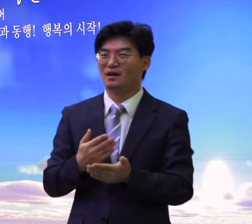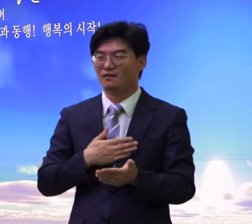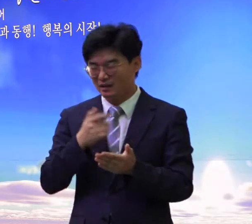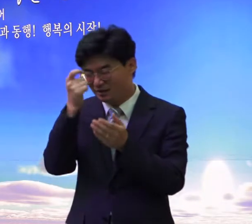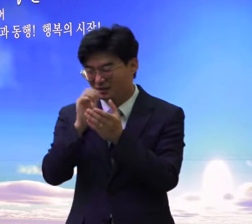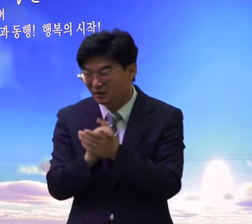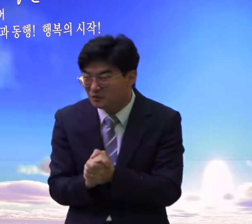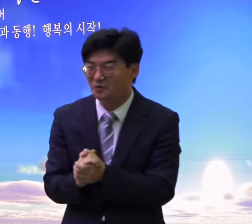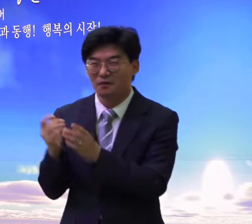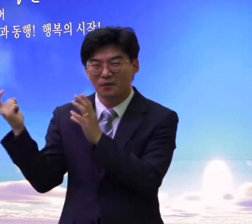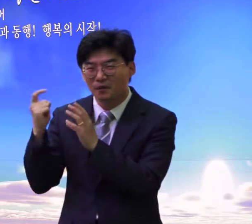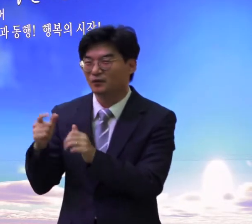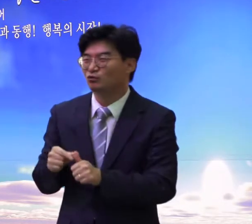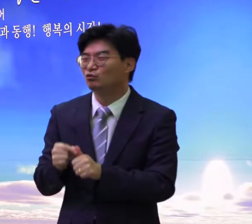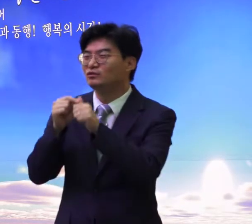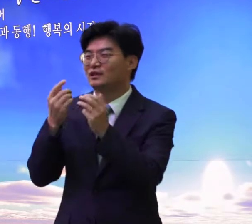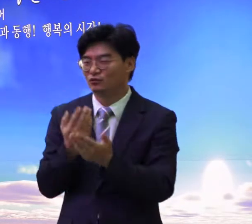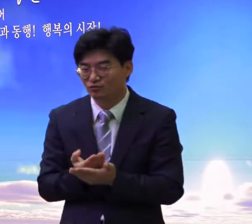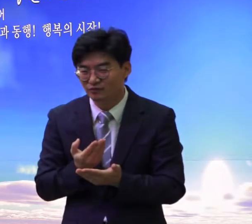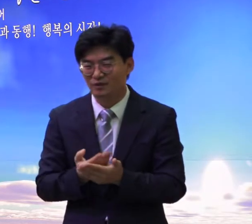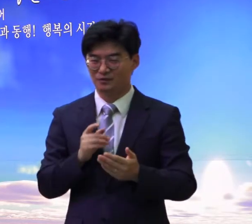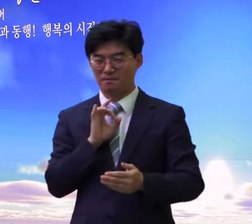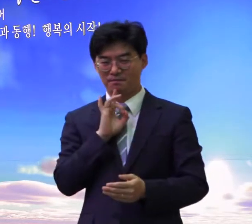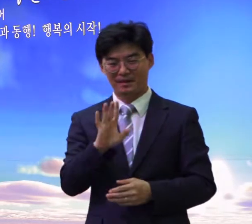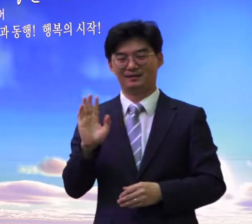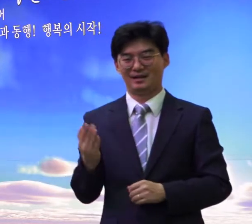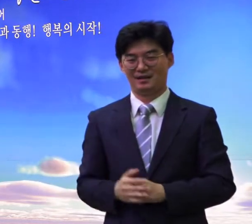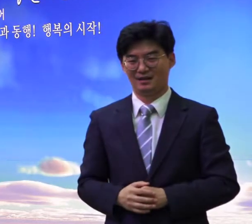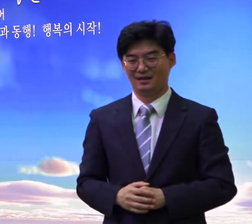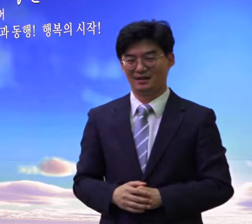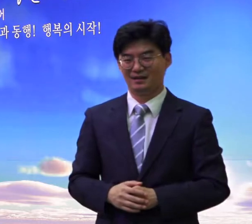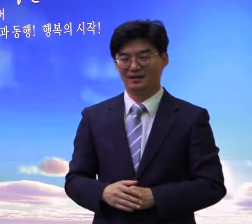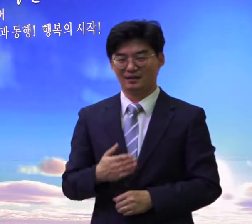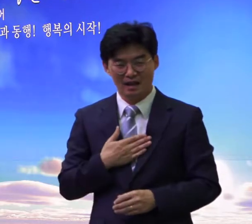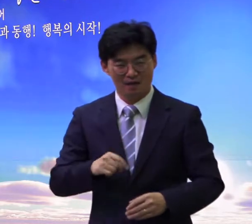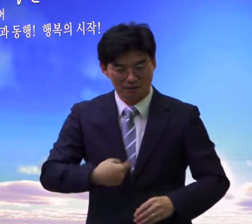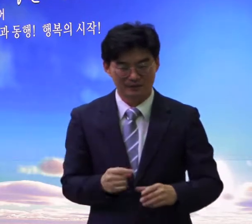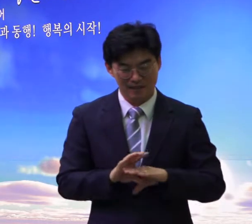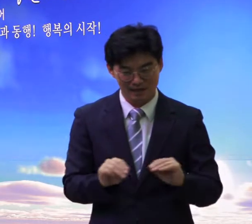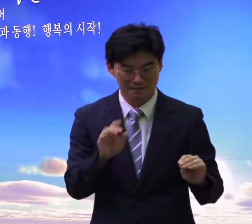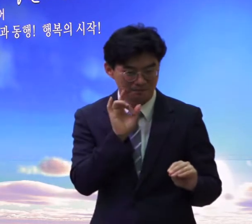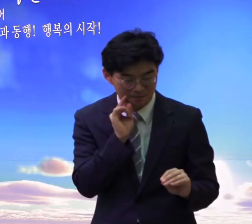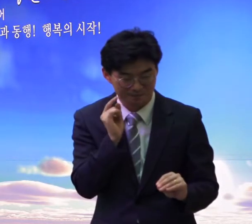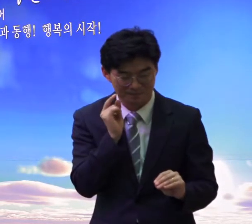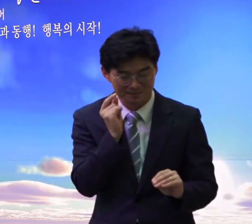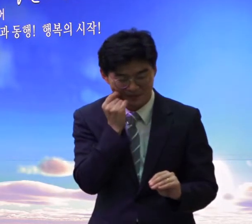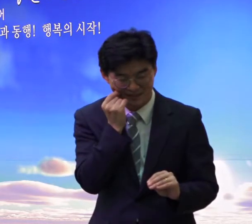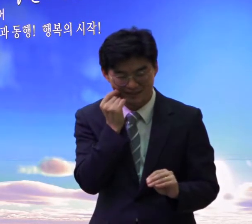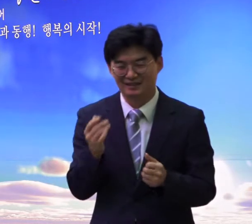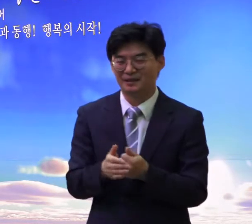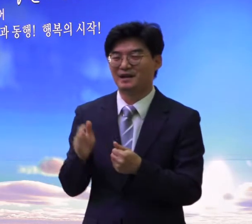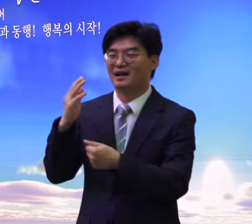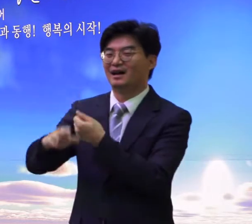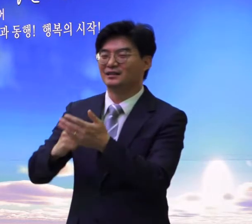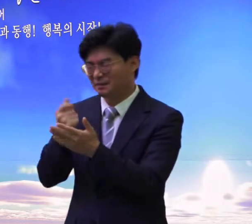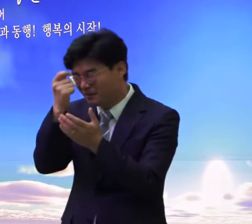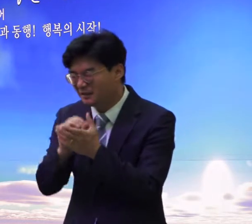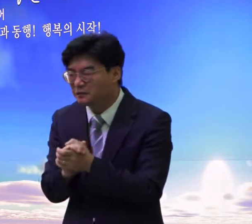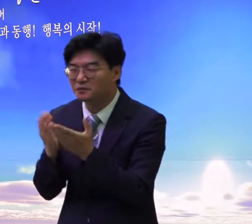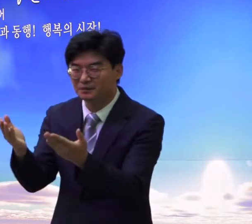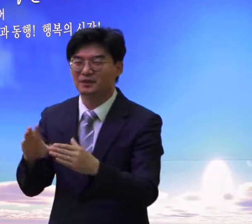들어주셔서 하나님 나를 구원해 주시옵소서. 그렇게 다윗은 기도하고 또 기도할 뿐이었습니다.